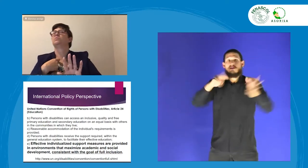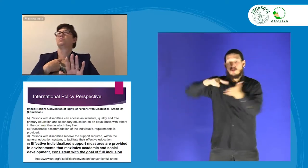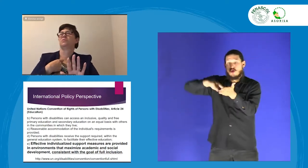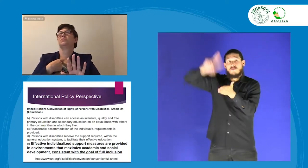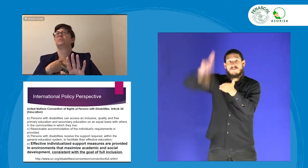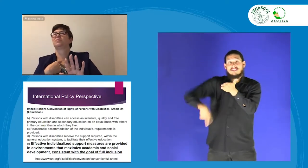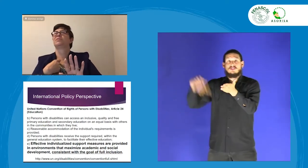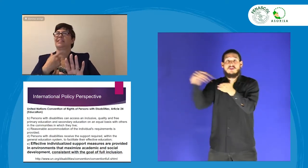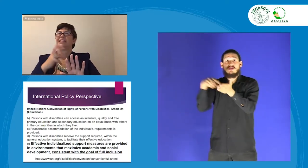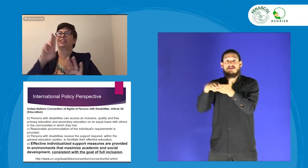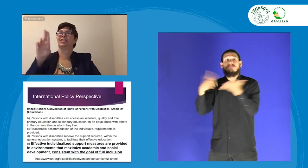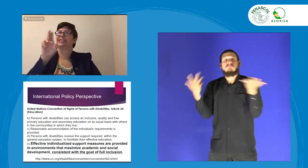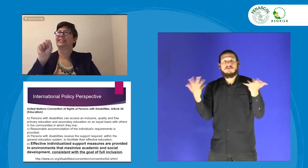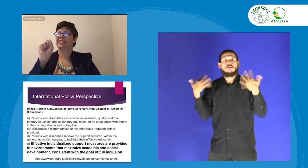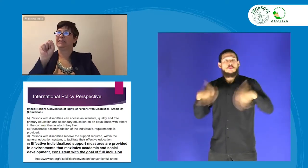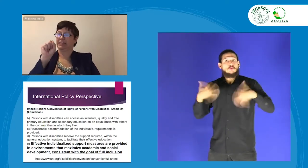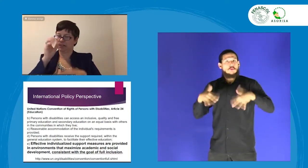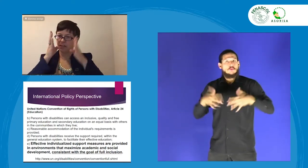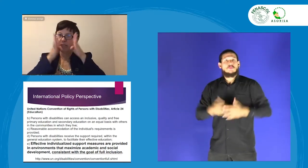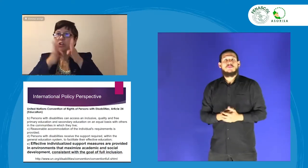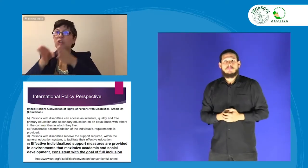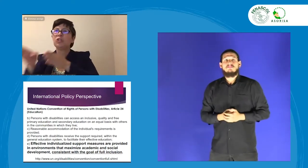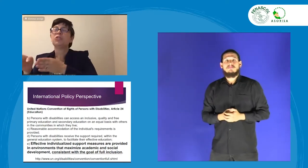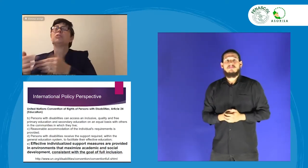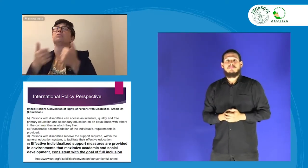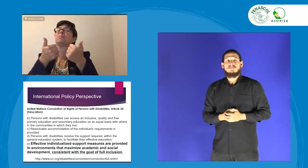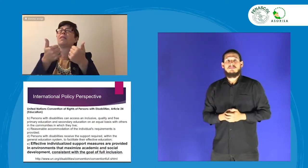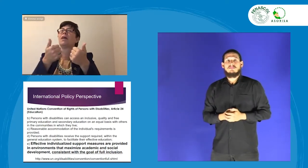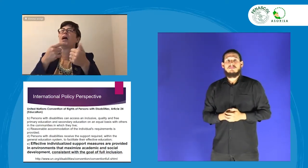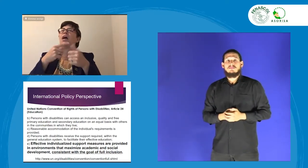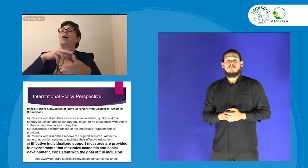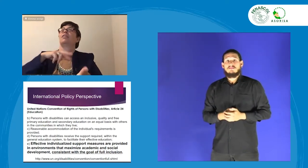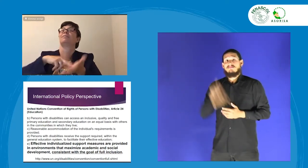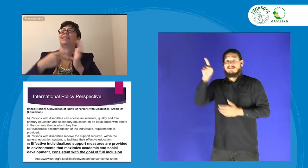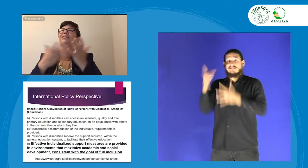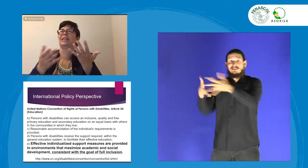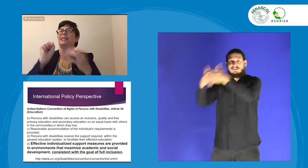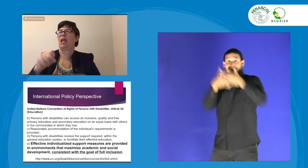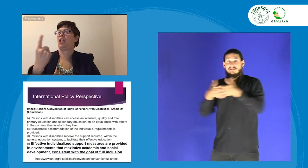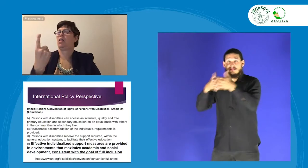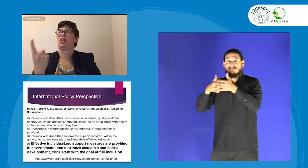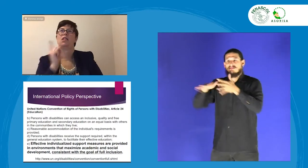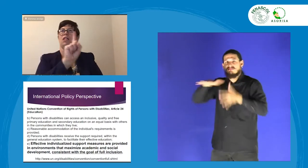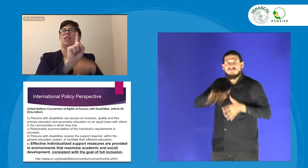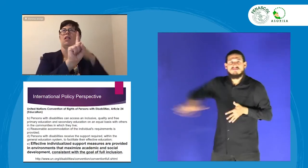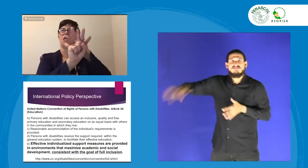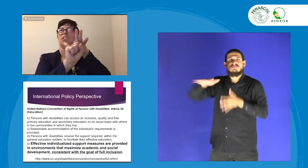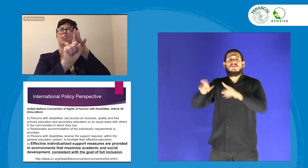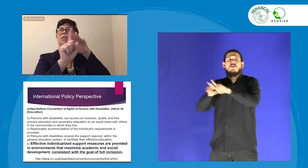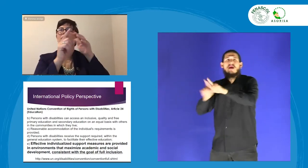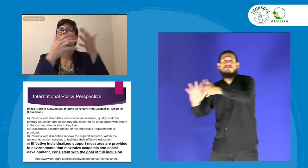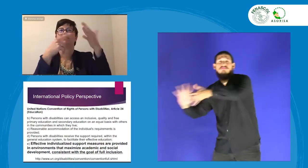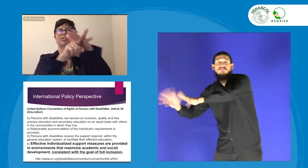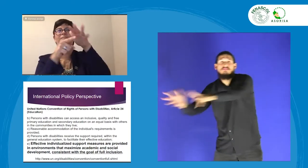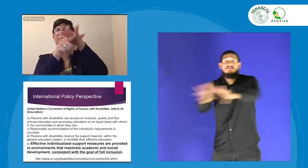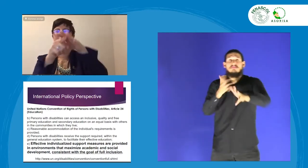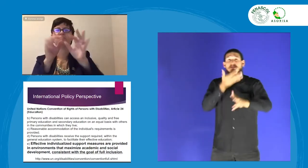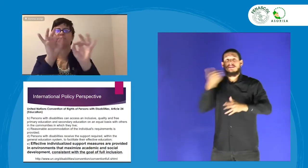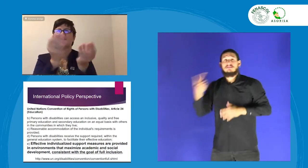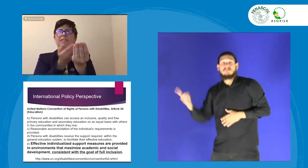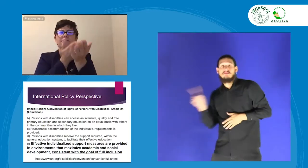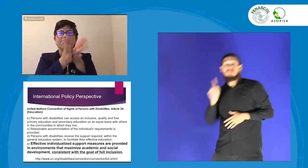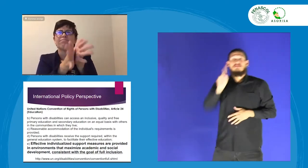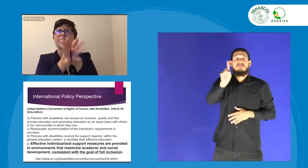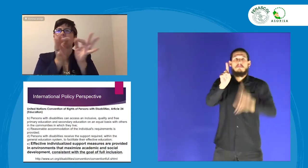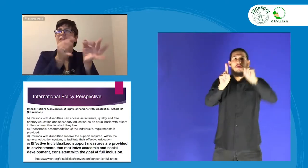Y en los Estados Unidos, pues obviamente esto que tiene que ver con este protocolo, pues todavía no se tiene de manera completa. Los